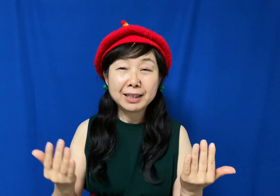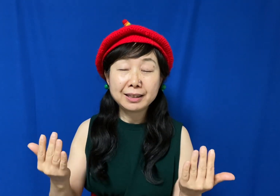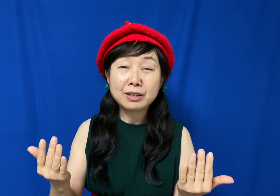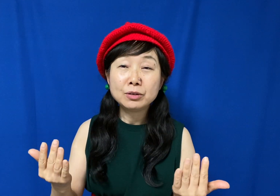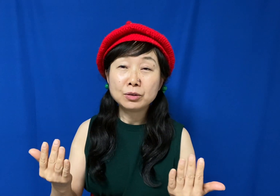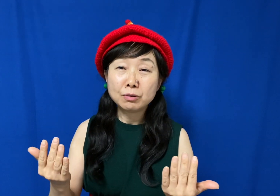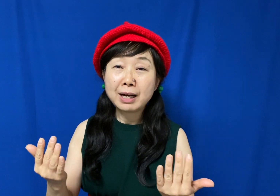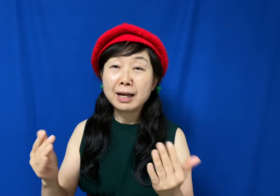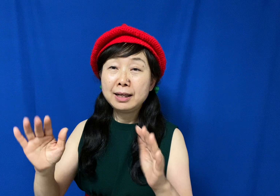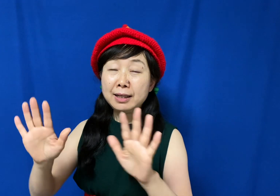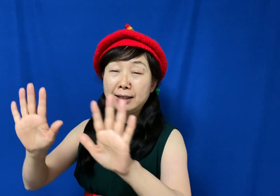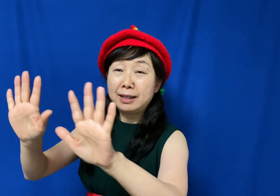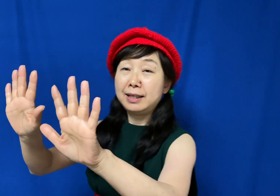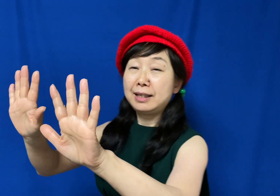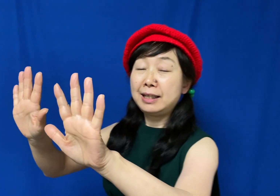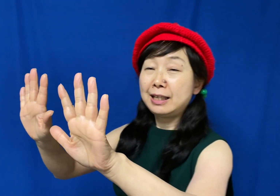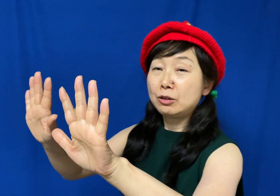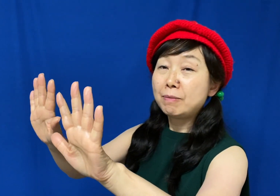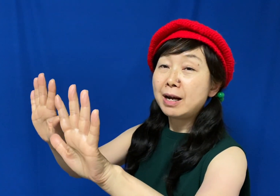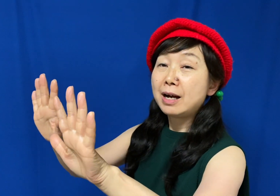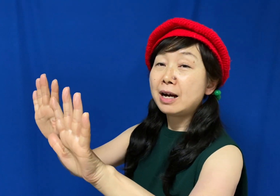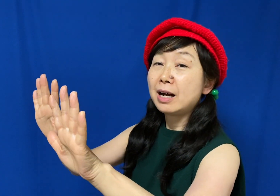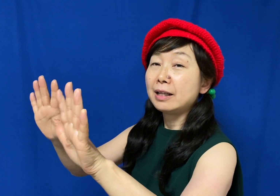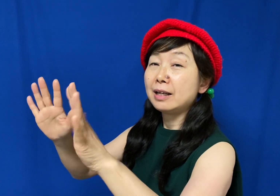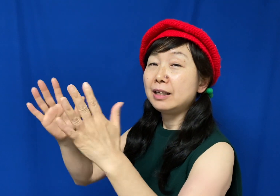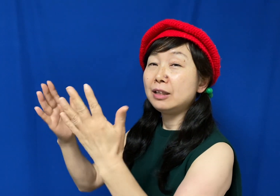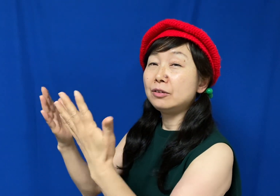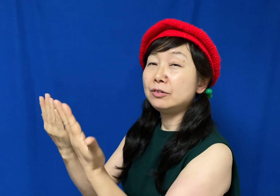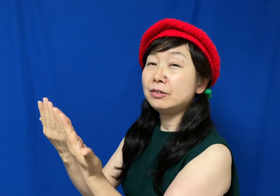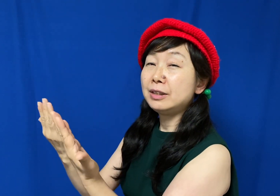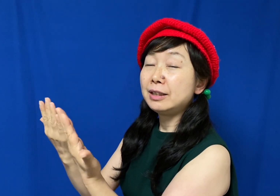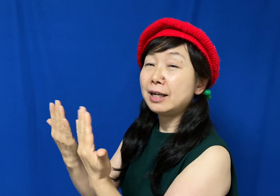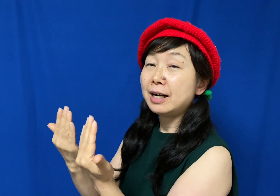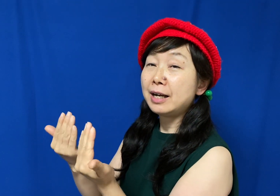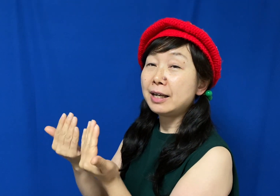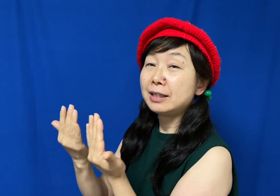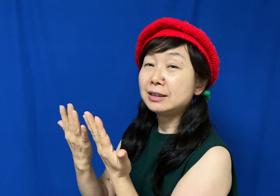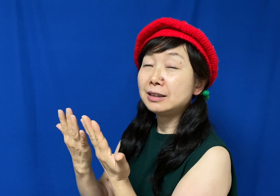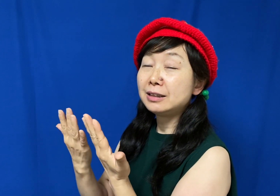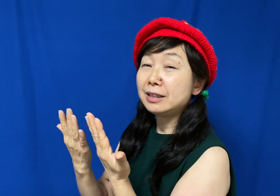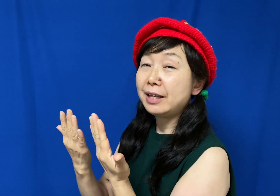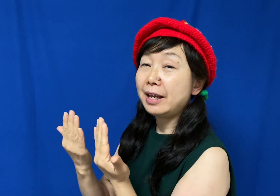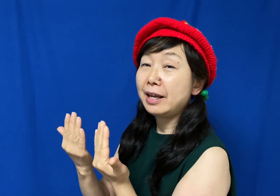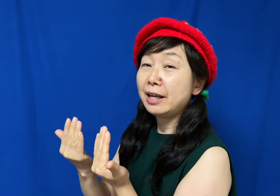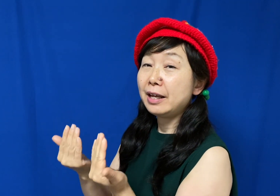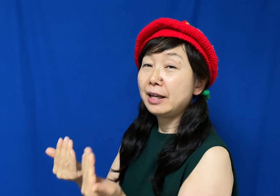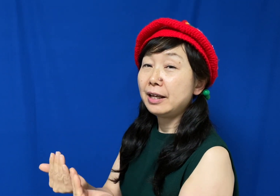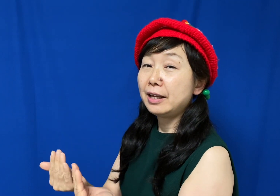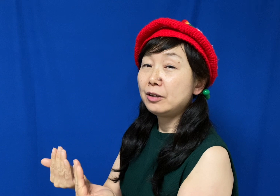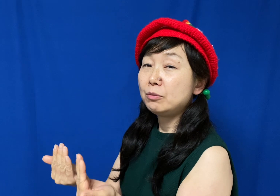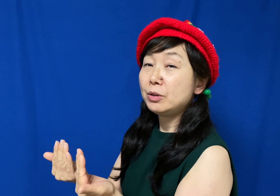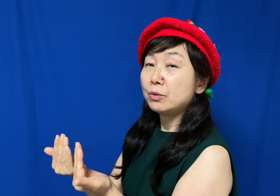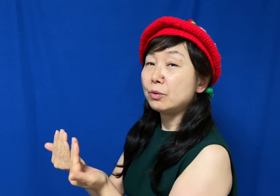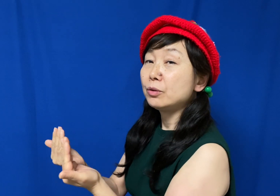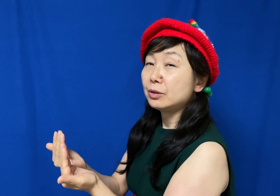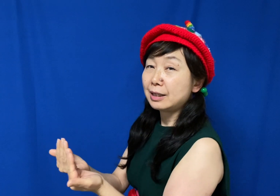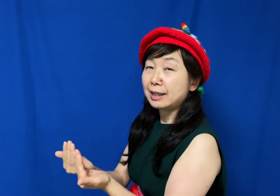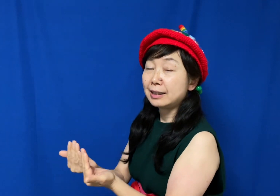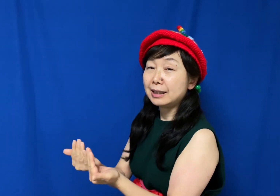ていうのは、パーひっくり返して指を折った形